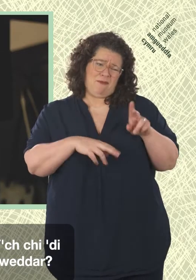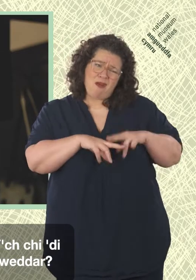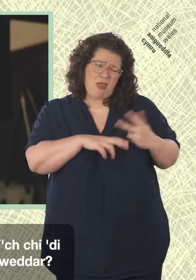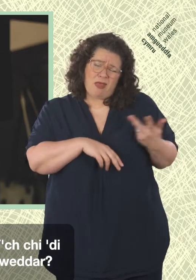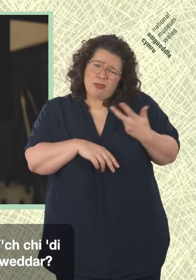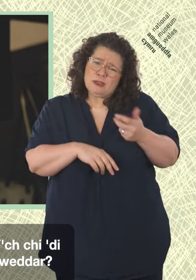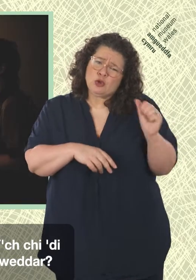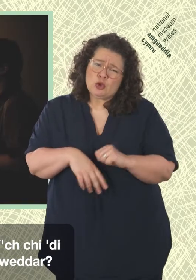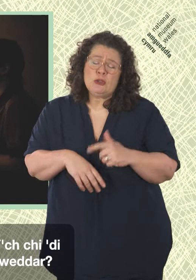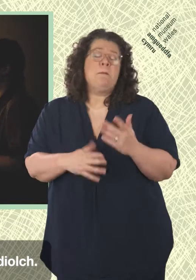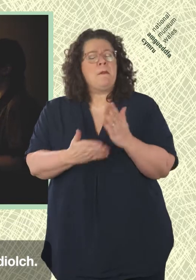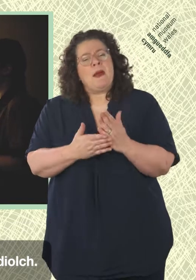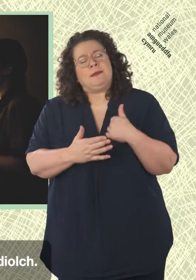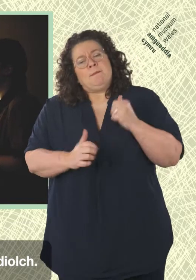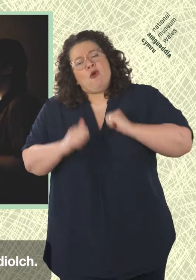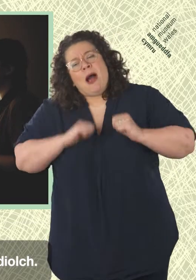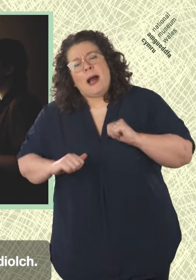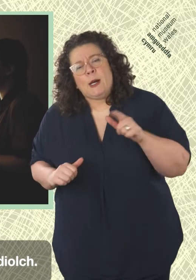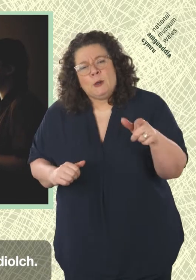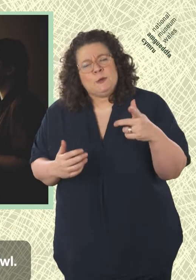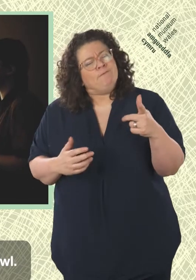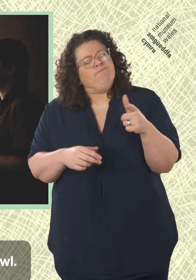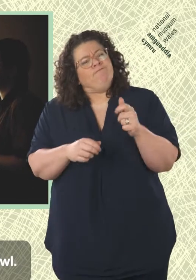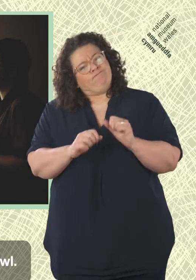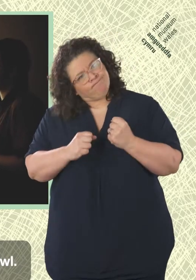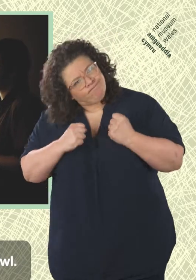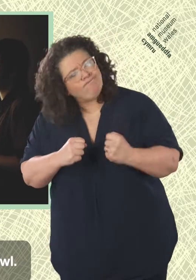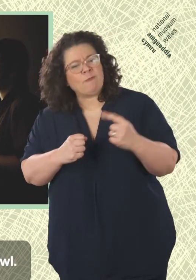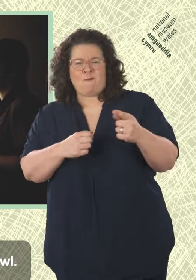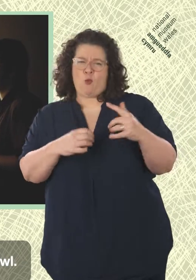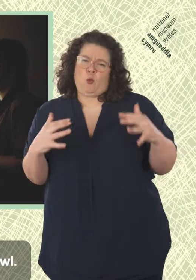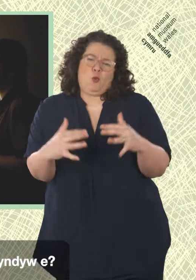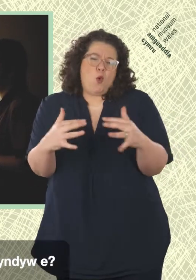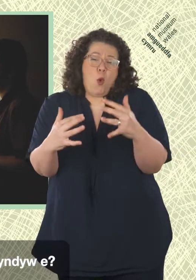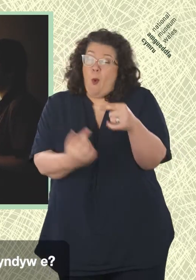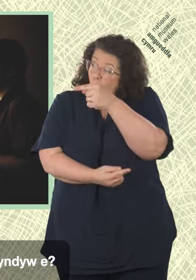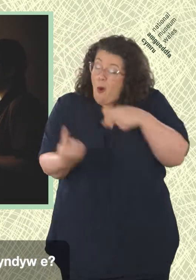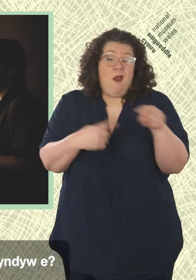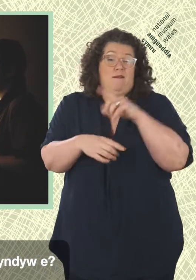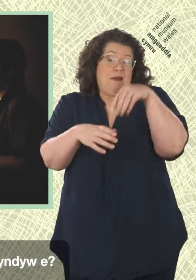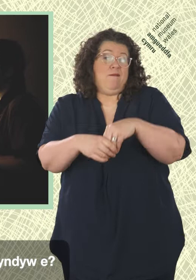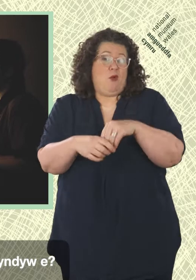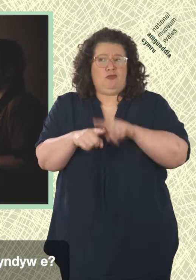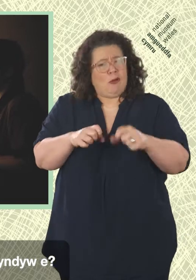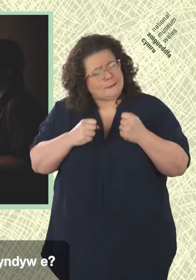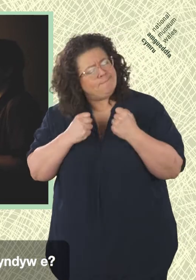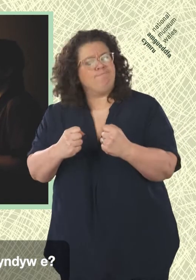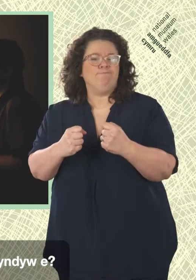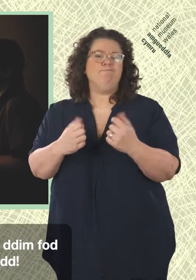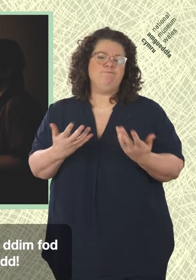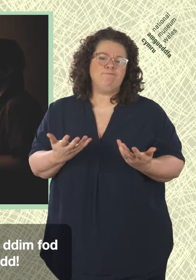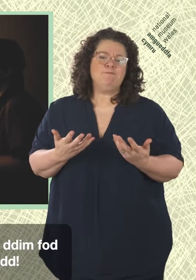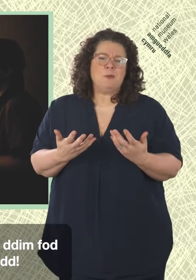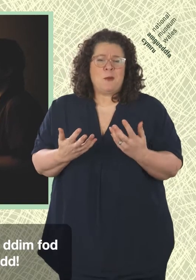fe'n ddiweddar? O, mae'n dda iawn, diolch. Wel, wy'n meddwl. Mae'n anodd gwybod ydw e.